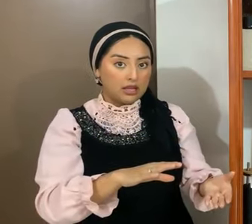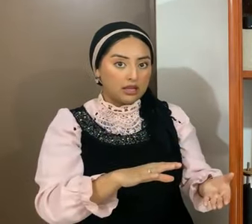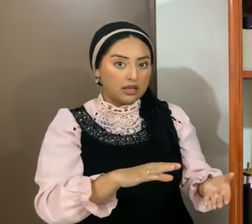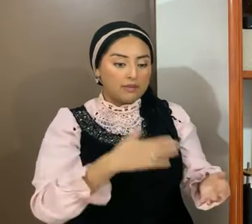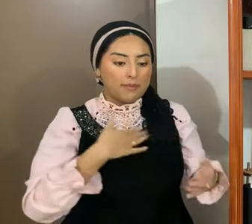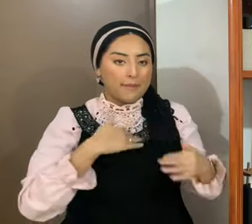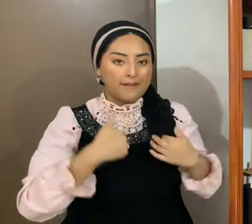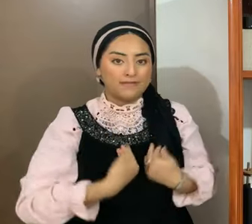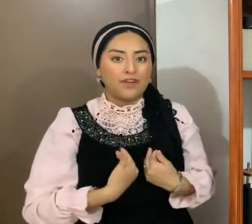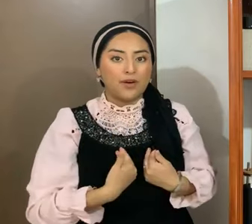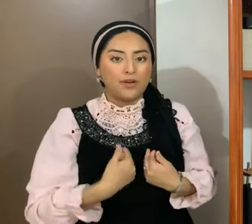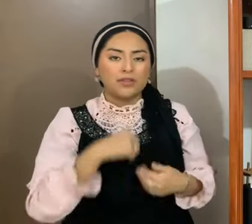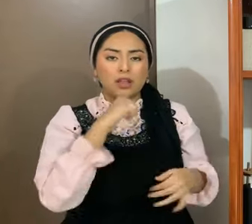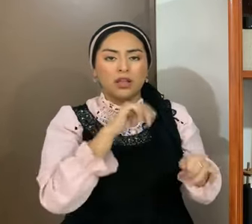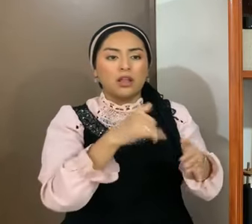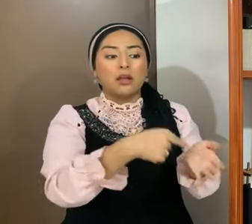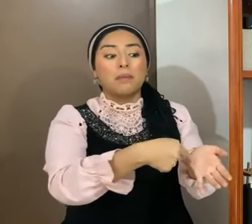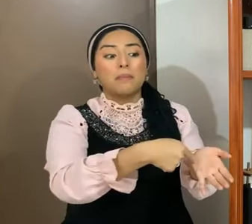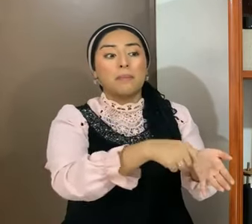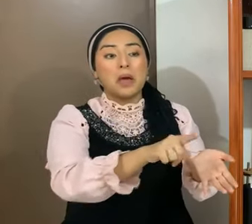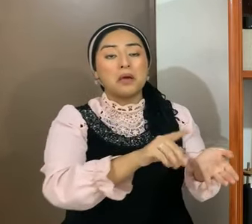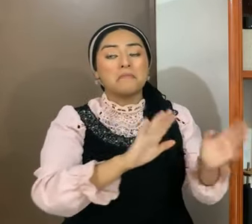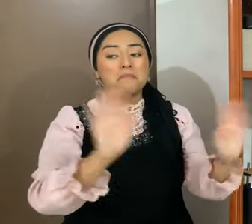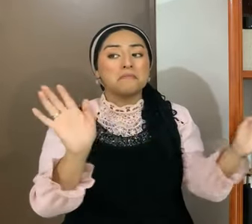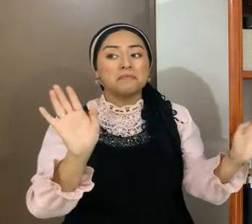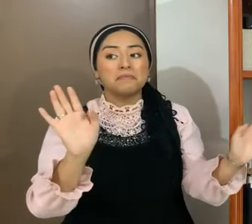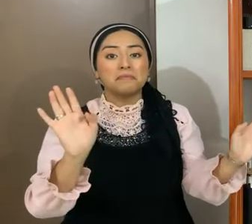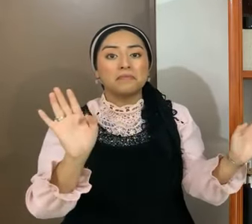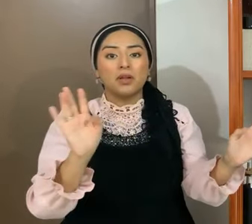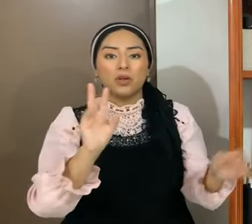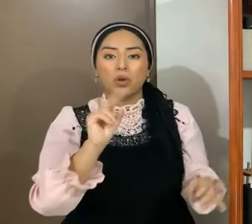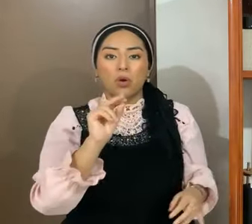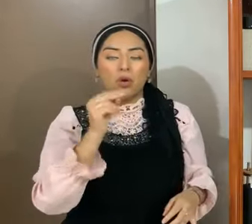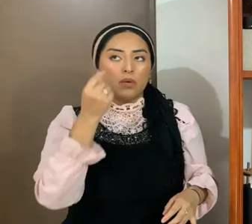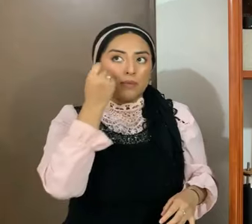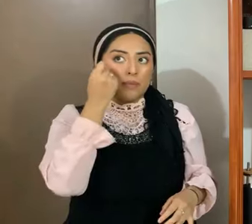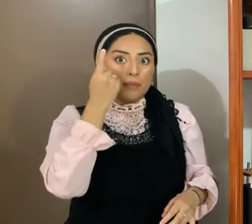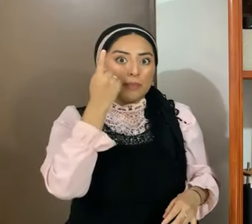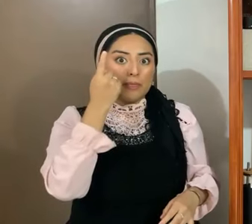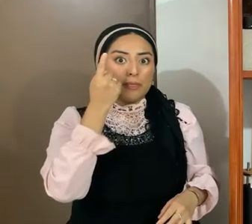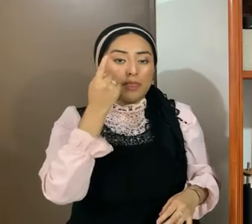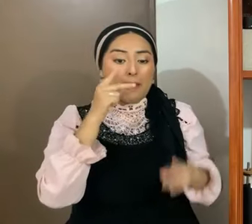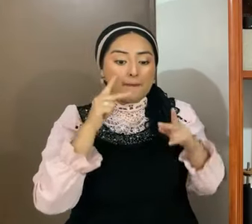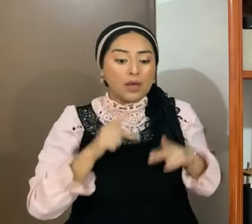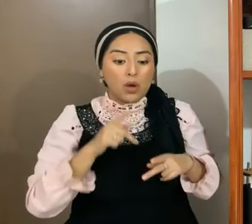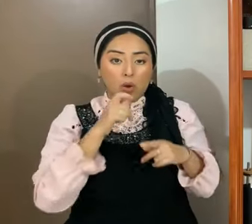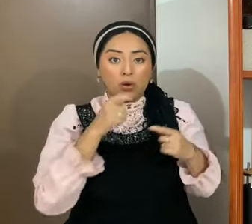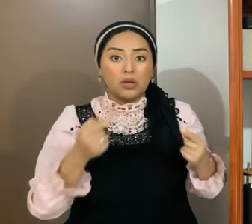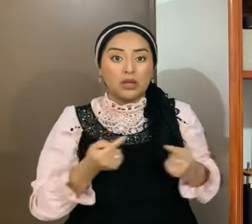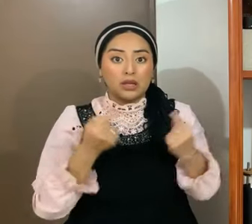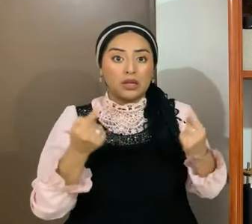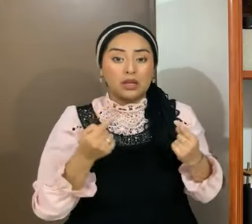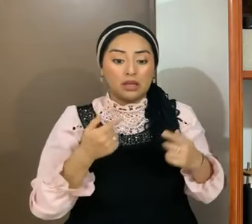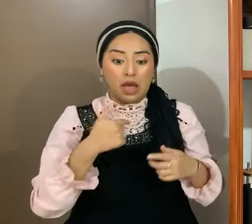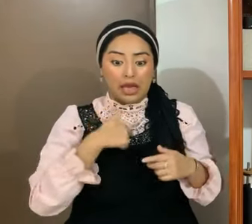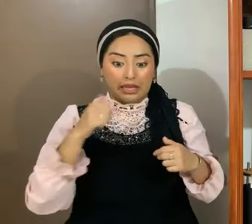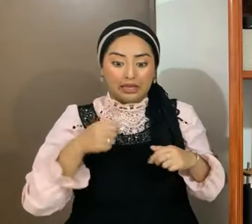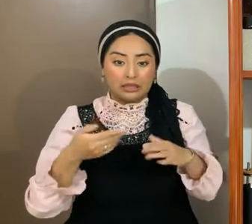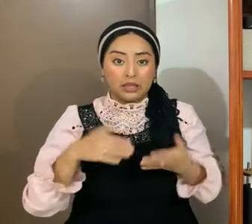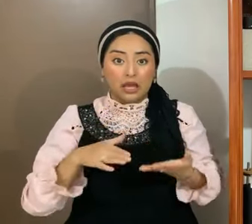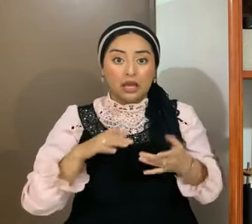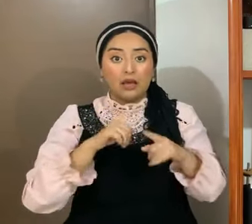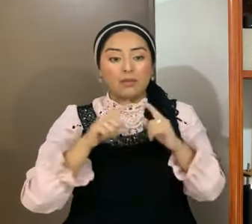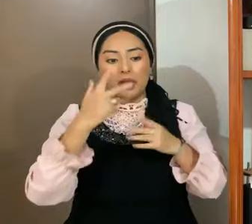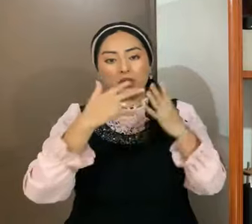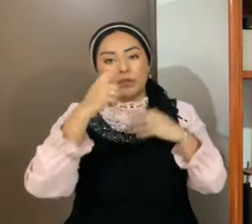para hacer un pago, decir, bueno, ya pagué mi culpa. No, era para entender que el que pecó debía morir, pero que